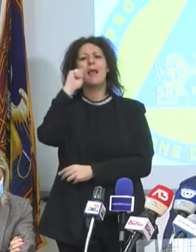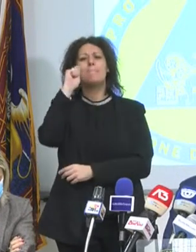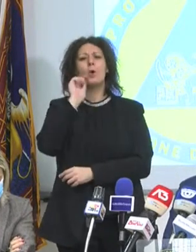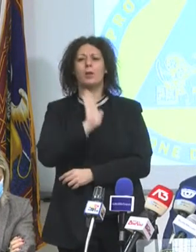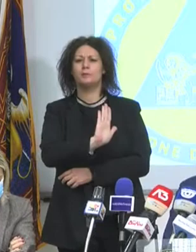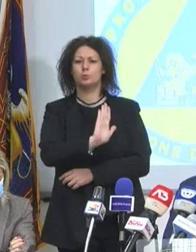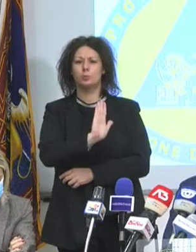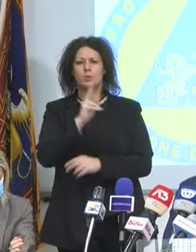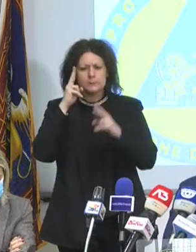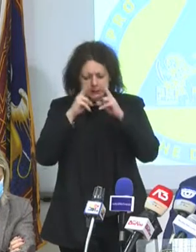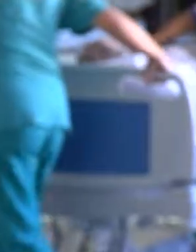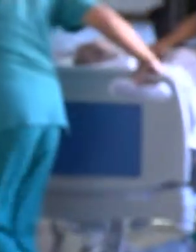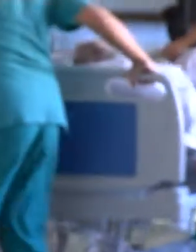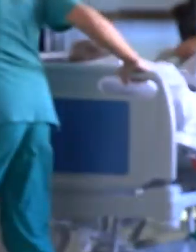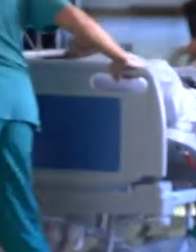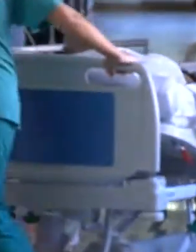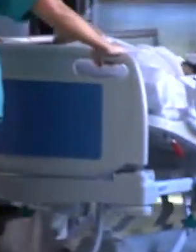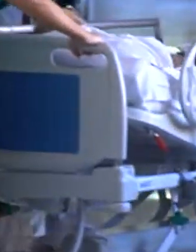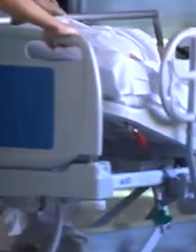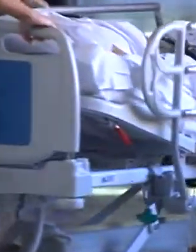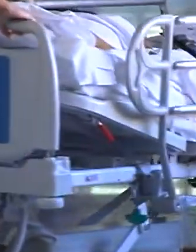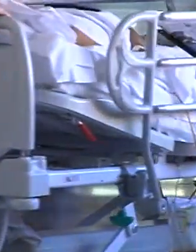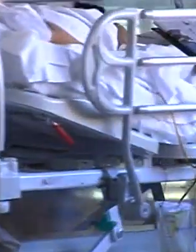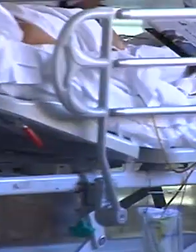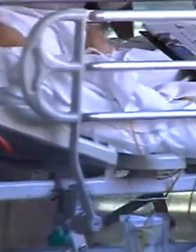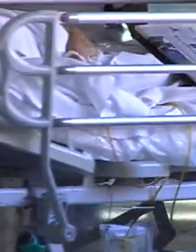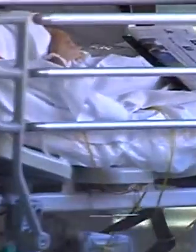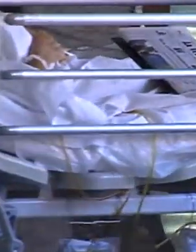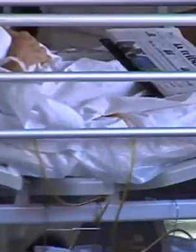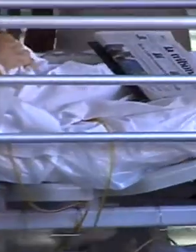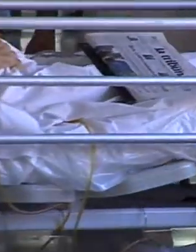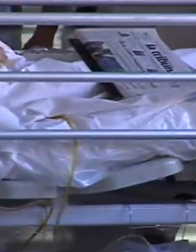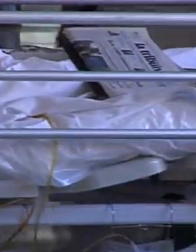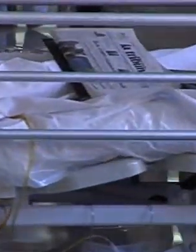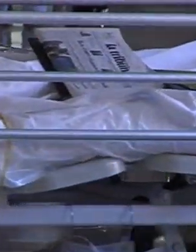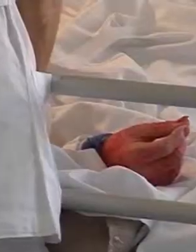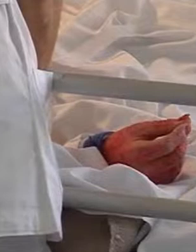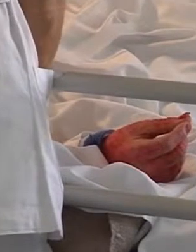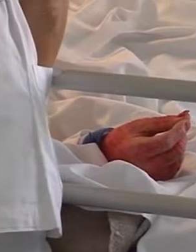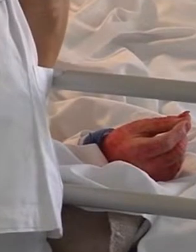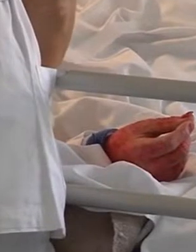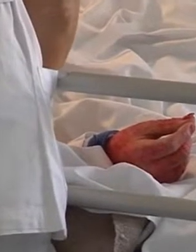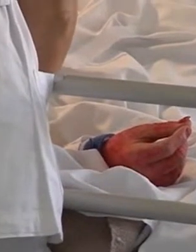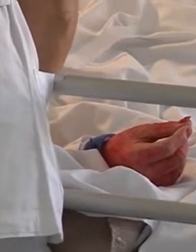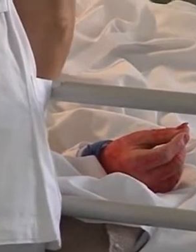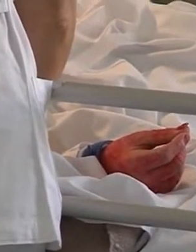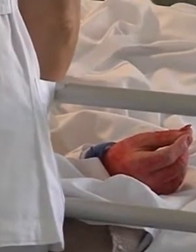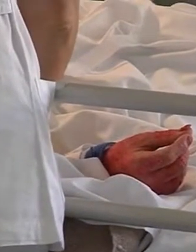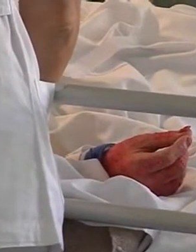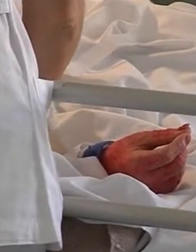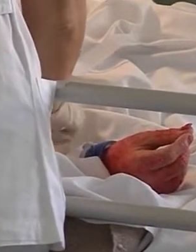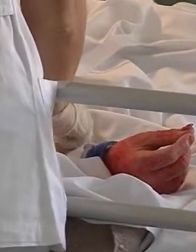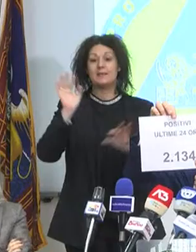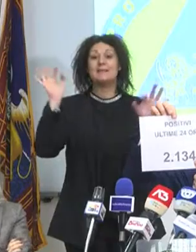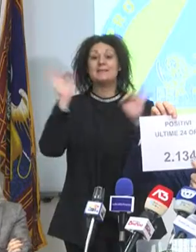capire se c'è qualcosa di diverso nel frattempo in veneto la curva di contagi ha registrato una lieve flessione se andiamo con